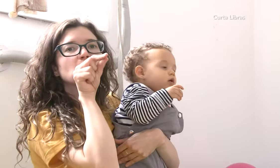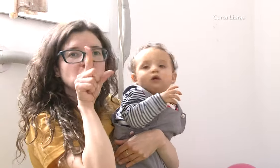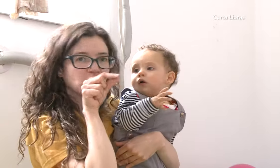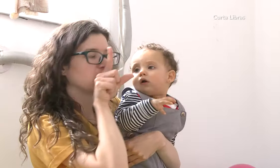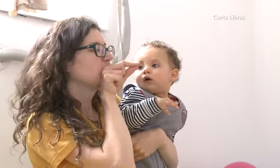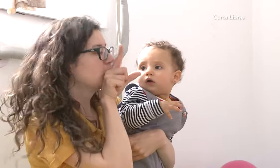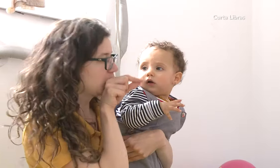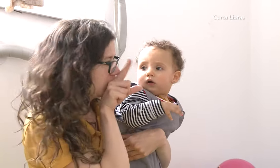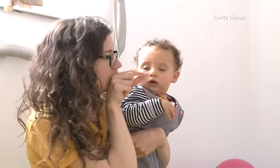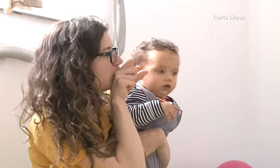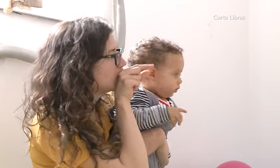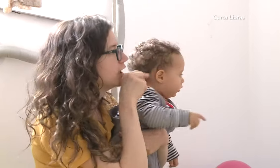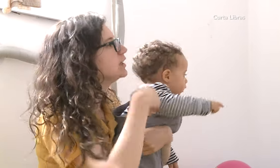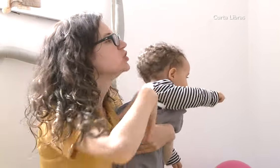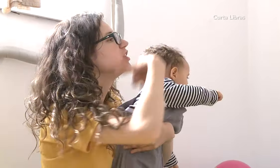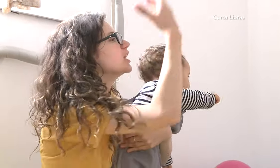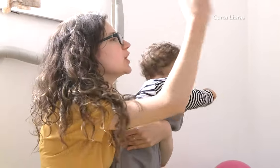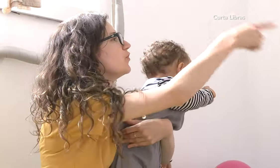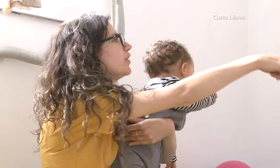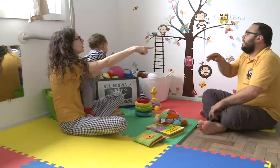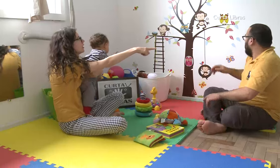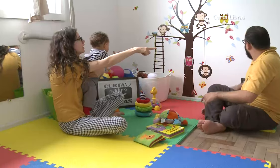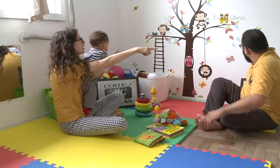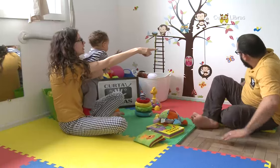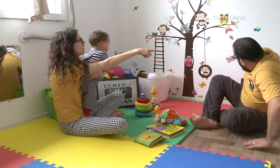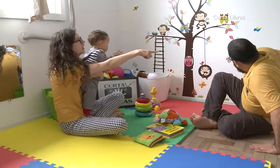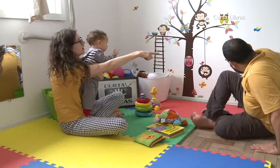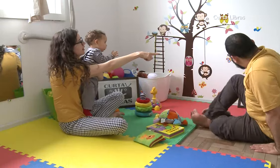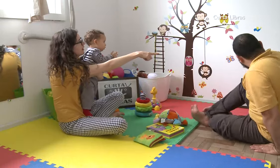Isso, o passarinho. Isso mesmo, filha. E aquele lá?